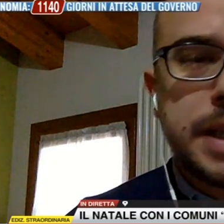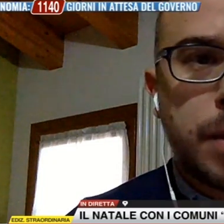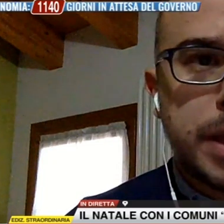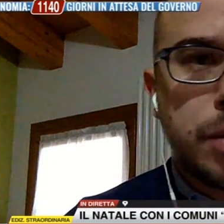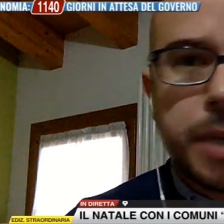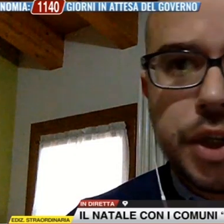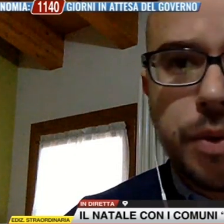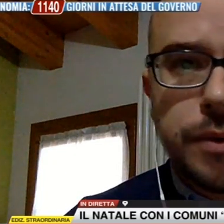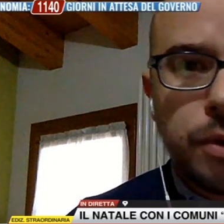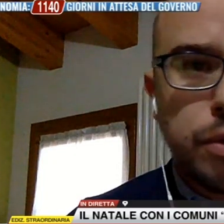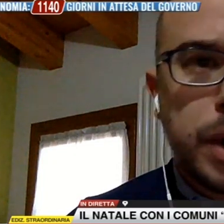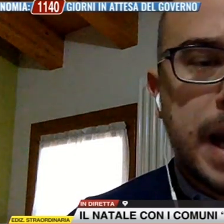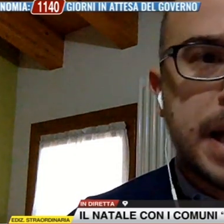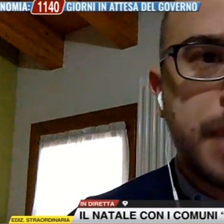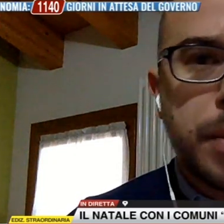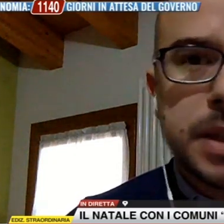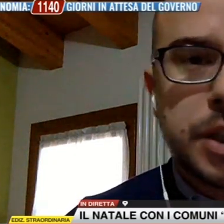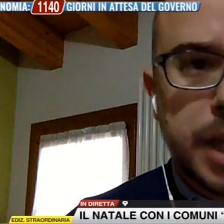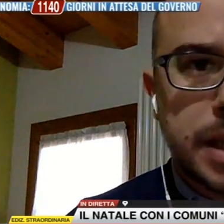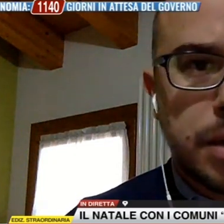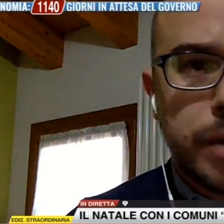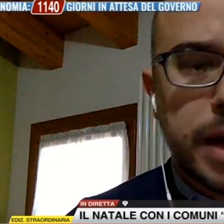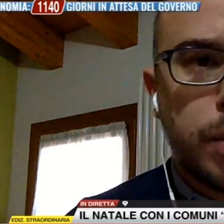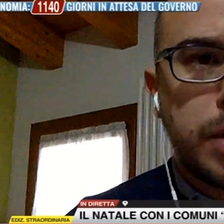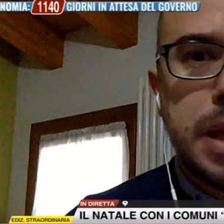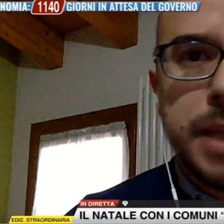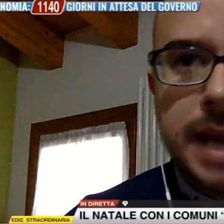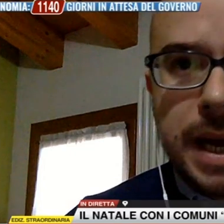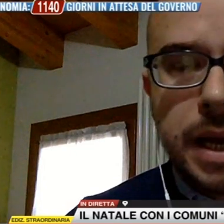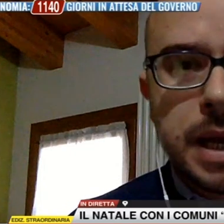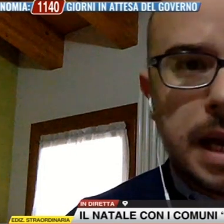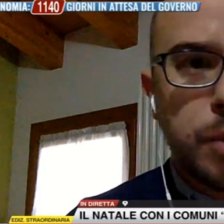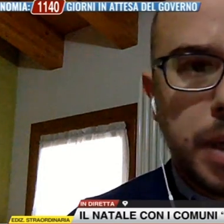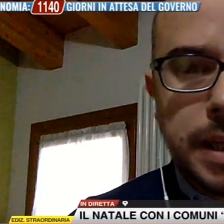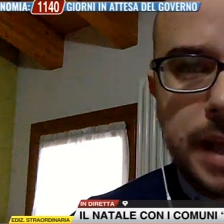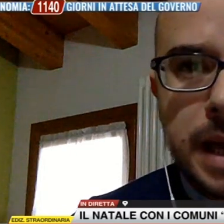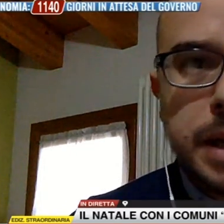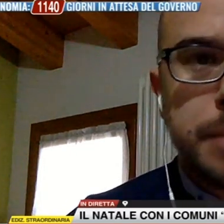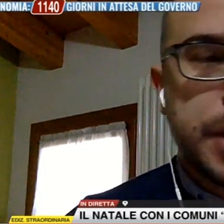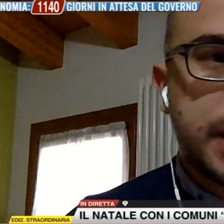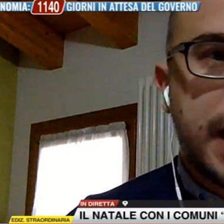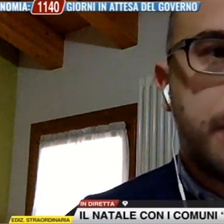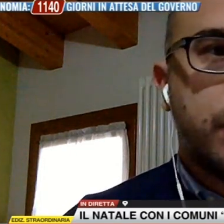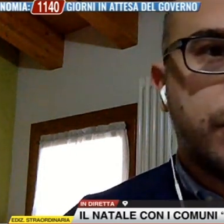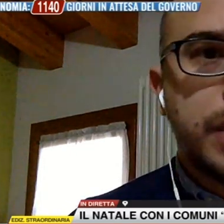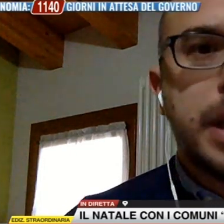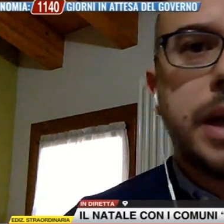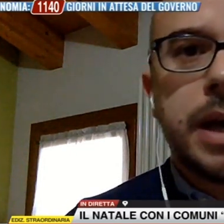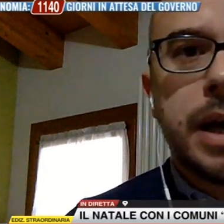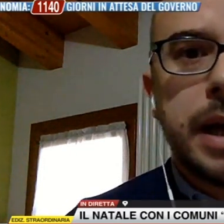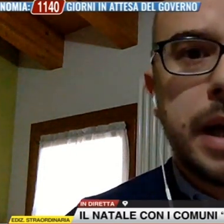che sia questo il principio di fondo che anima qualsiasi scelta del governo, quello di limitare la mobilità per cercare appunto